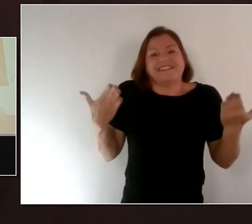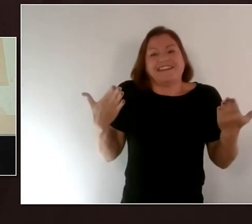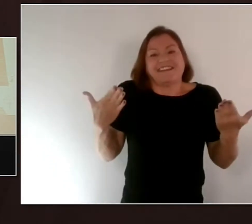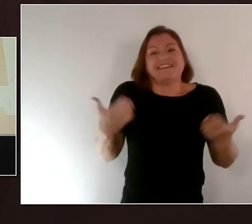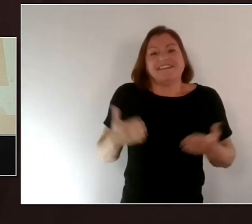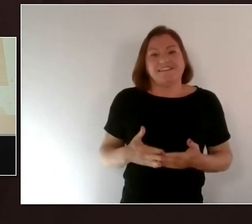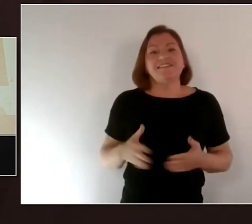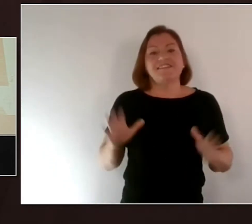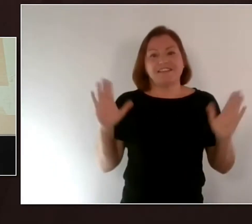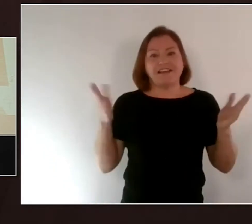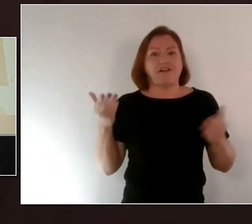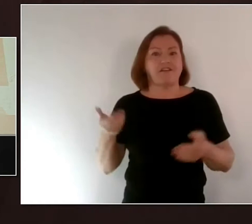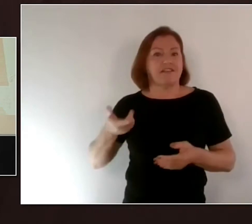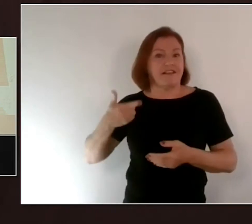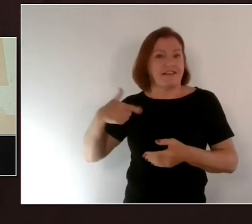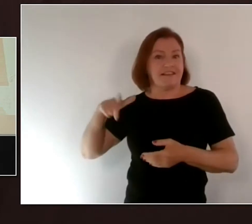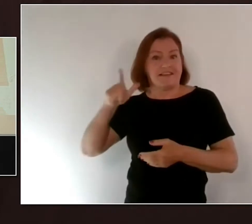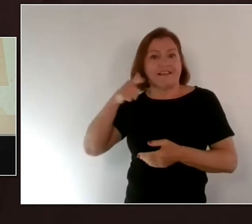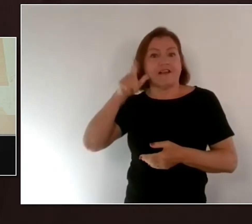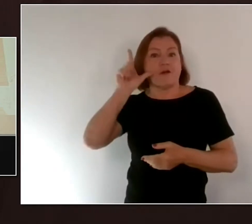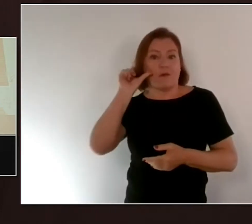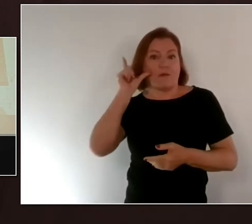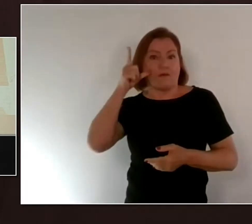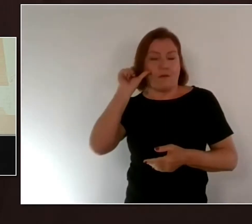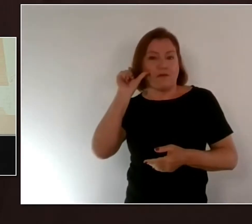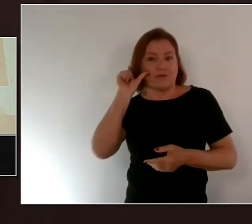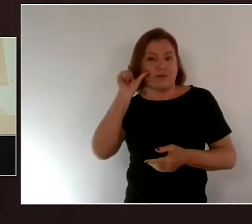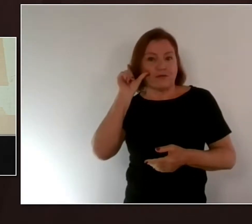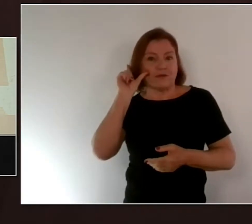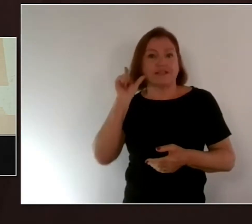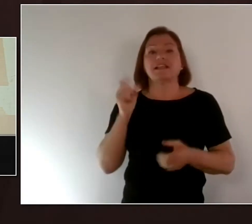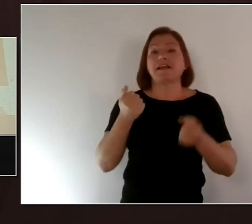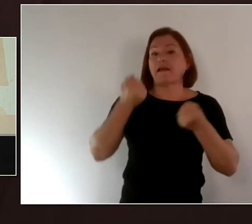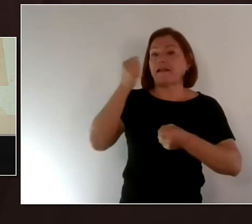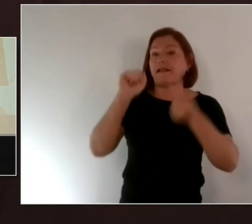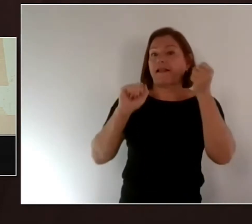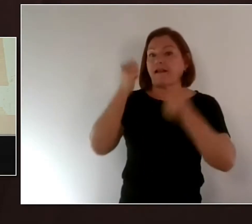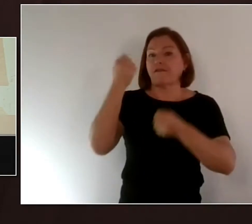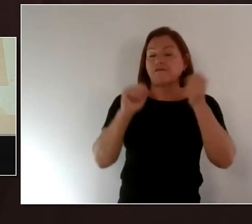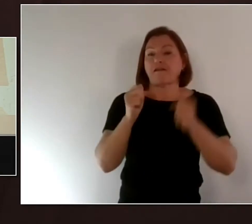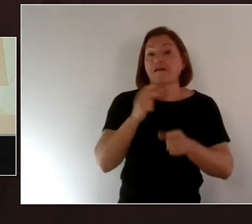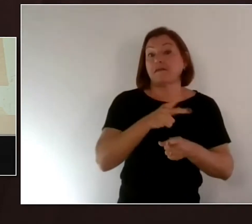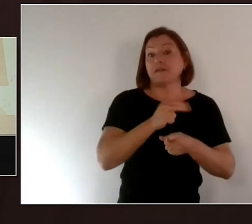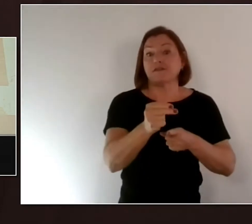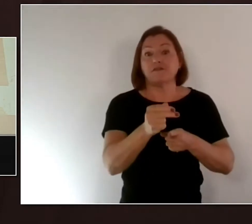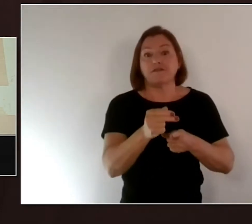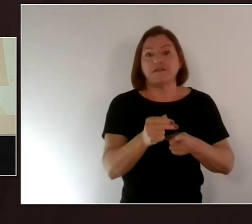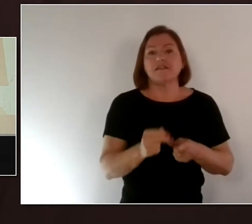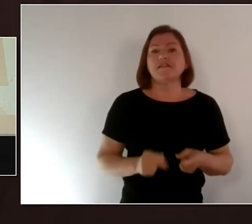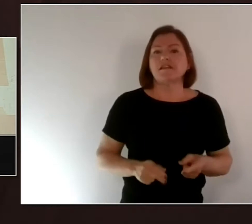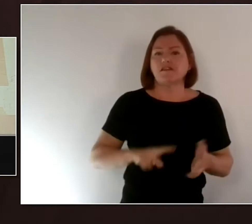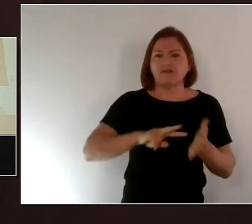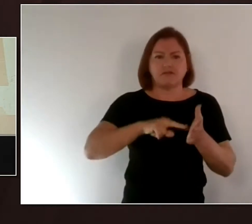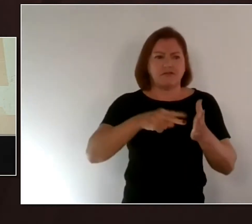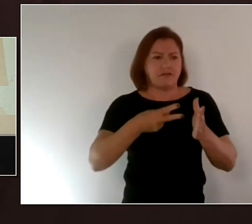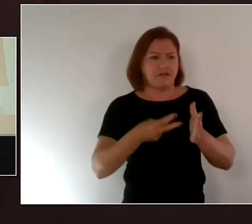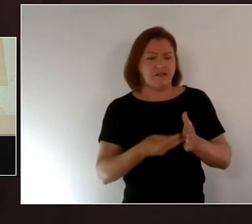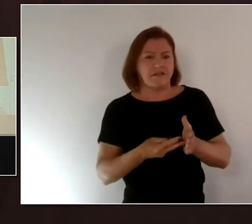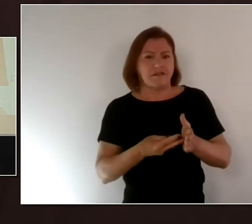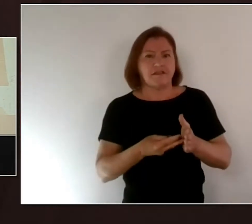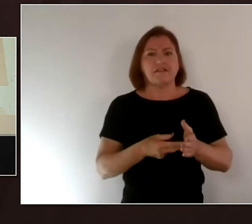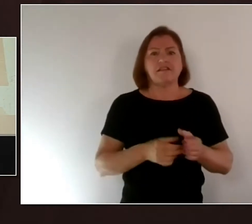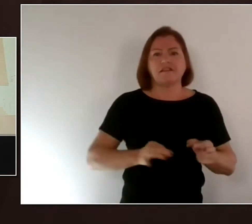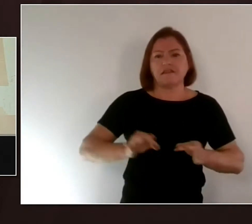de ontem, na fábrica de vencedores, o Avança Jovem, e tem